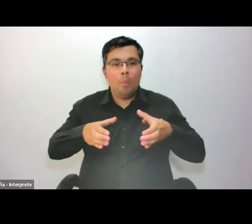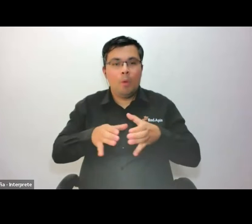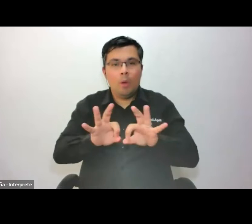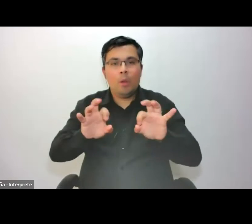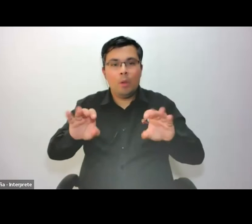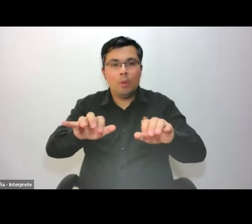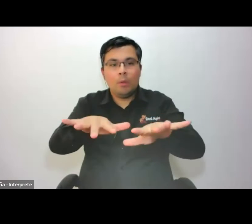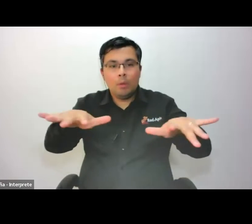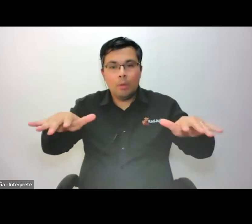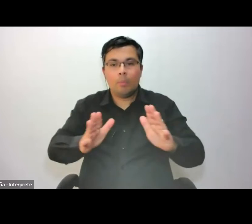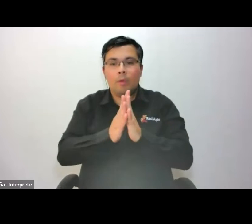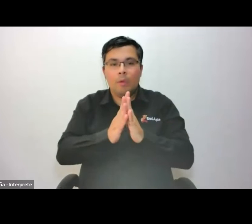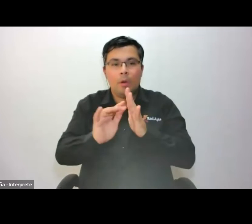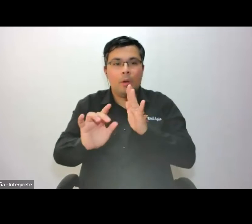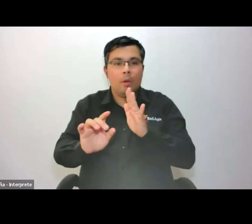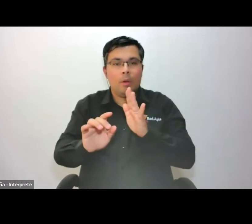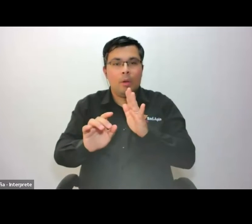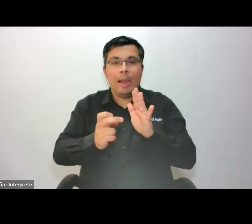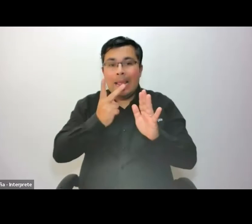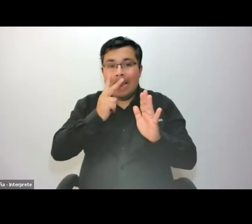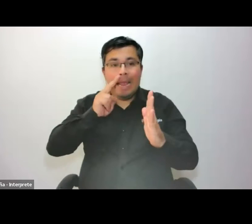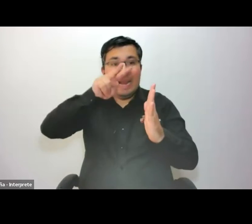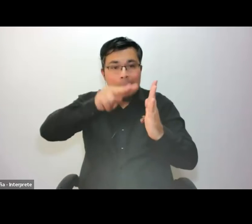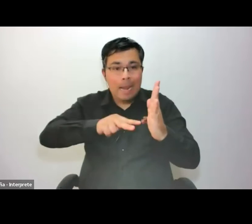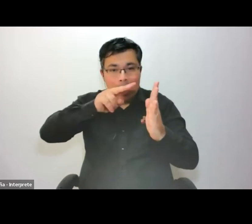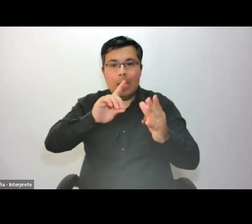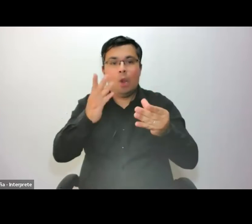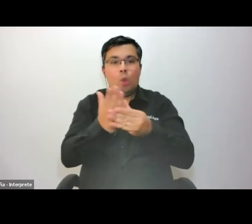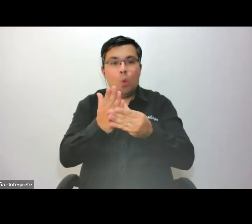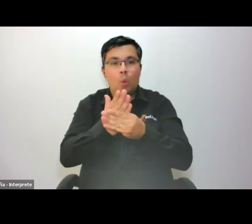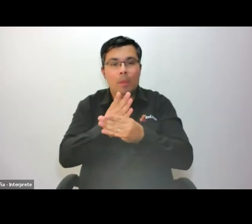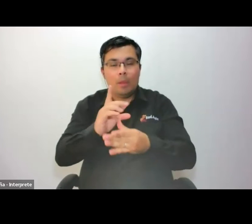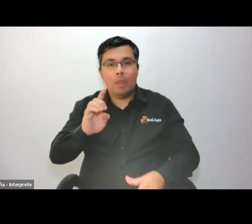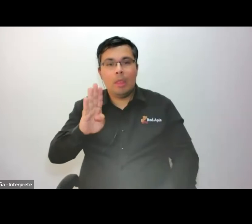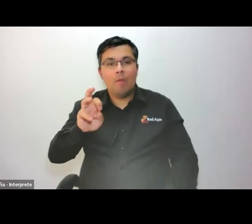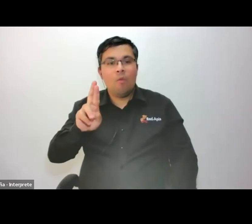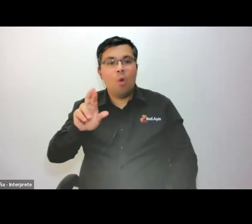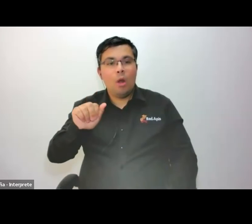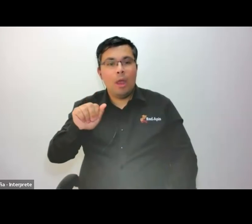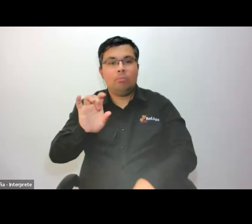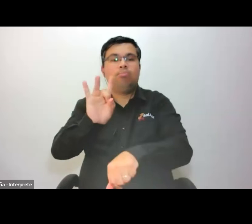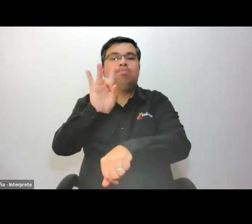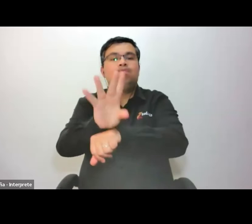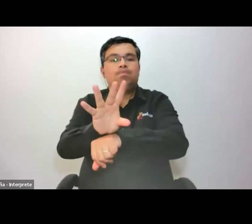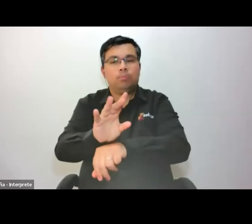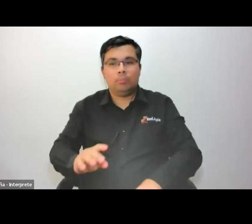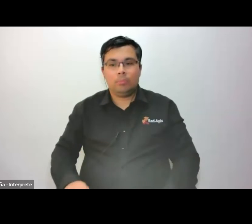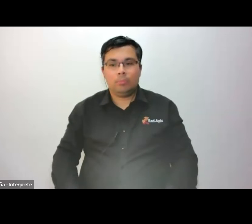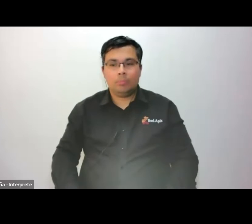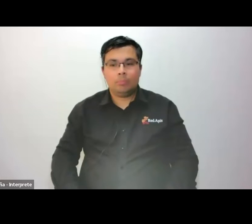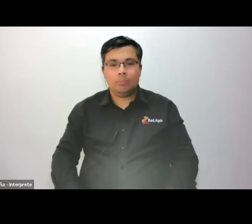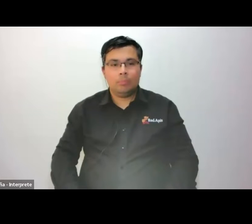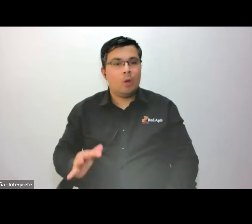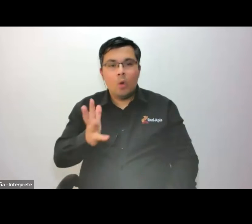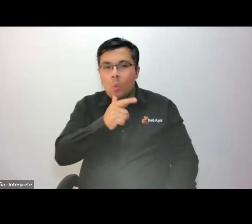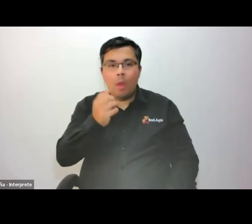considerando número 2 y el número 6 del documento que ha compartido Débora. ¿Ya? No tienen punto, pero si no tienen número, pero si uno